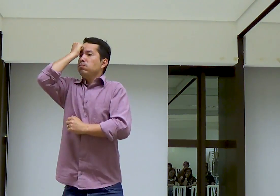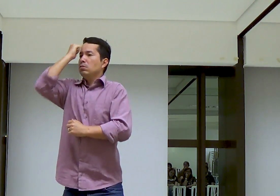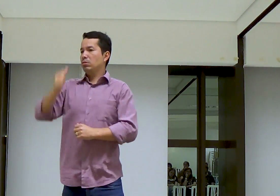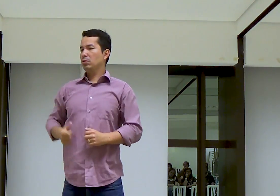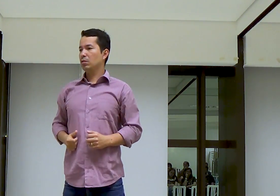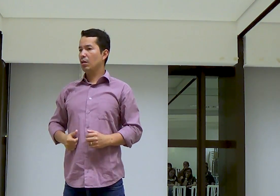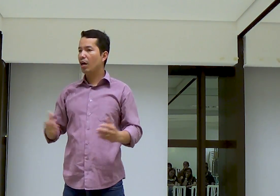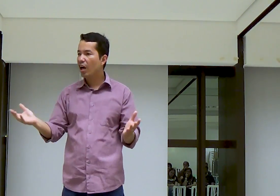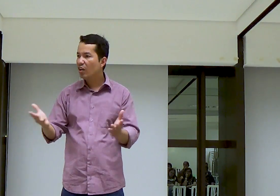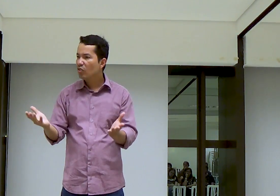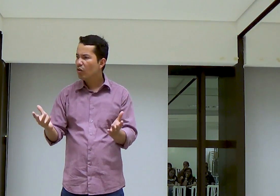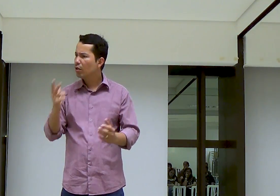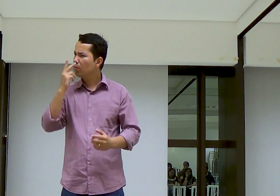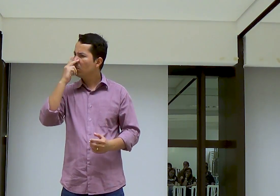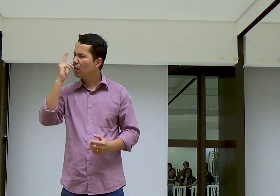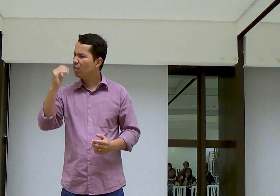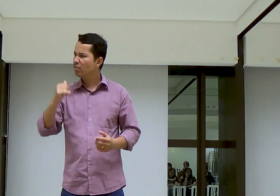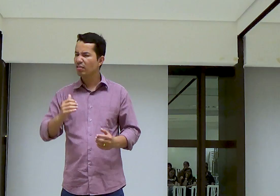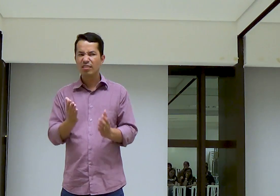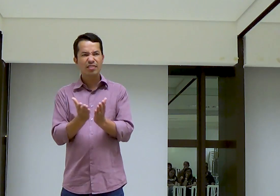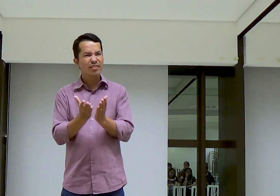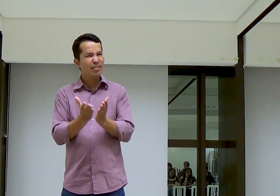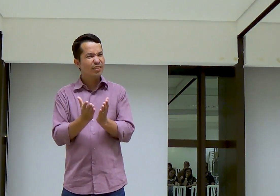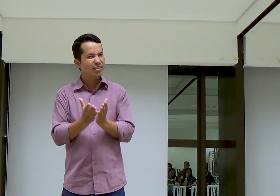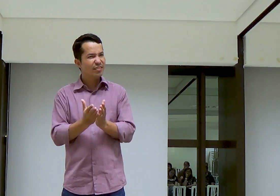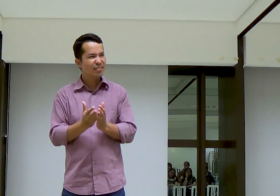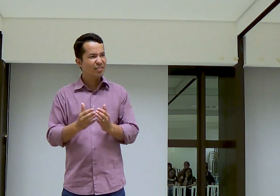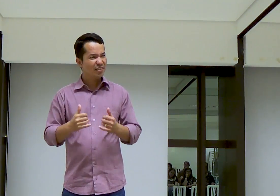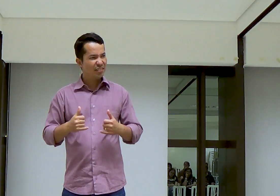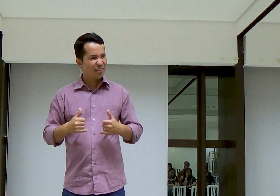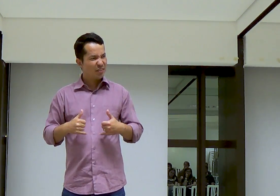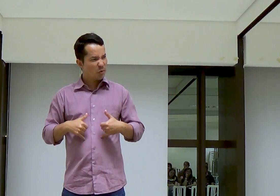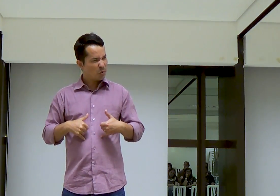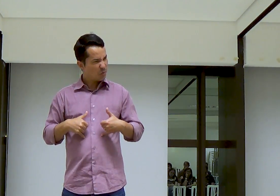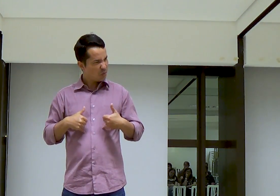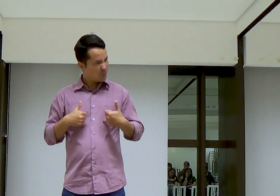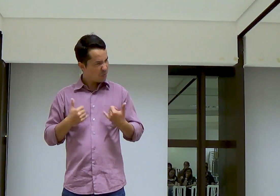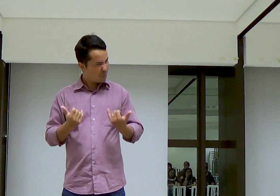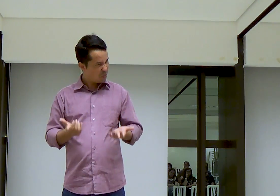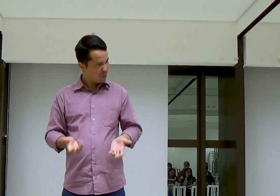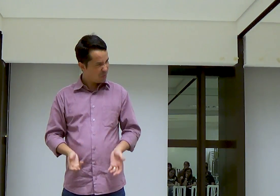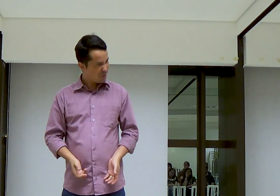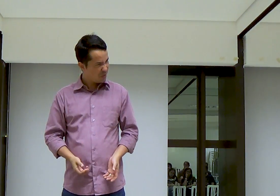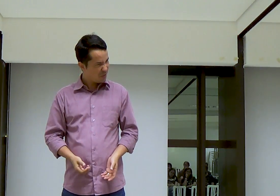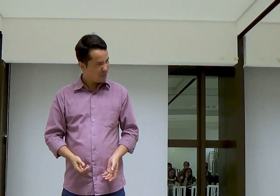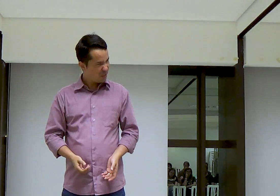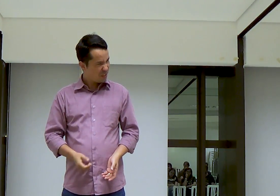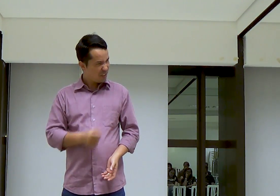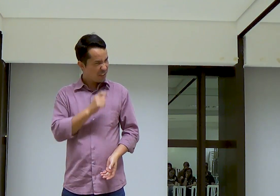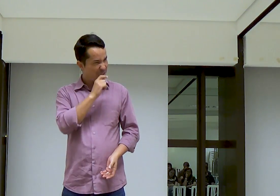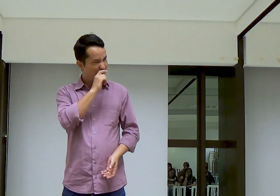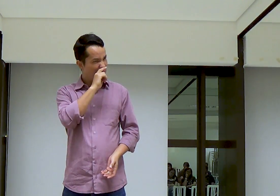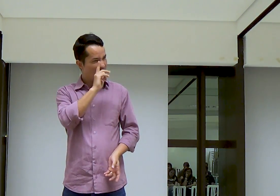nos arrependíamos, mas às vezes hoje eu tenho uma impressão que o crente se tornou